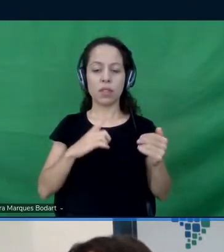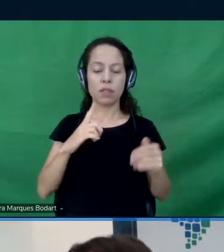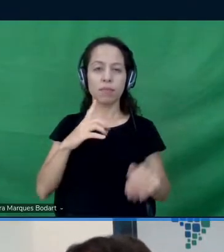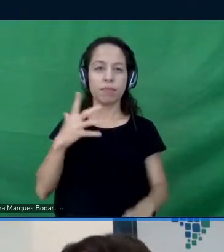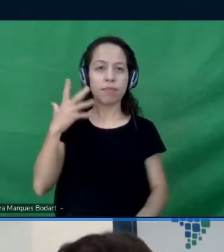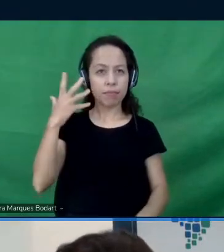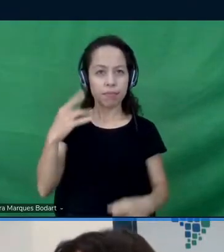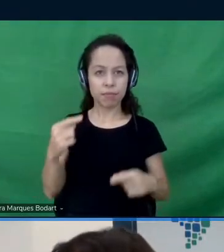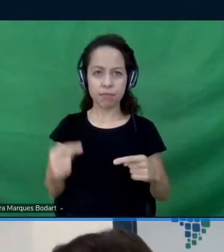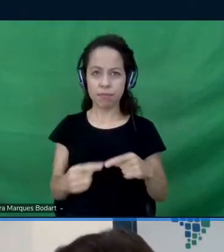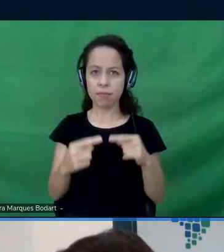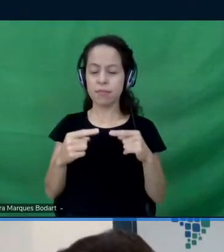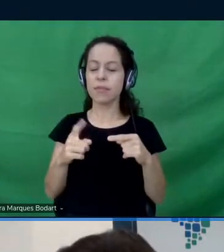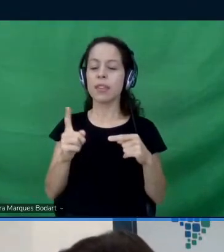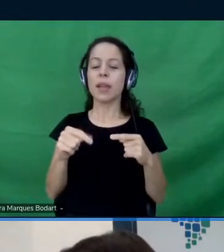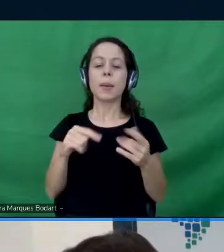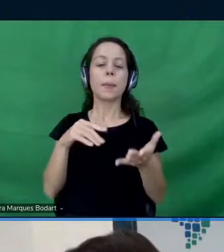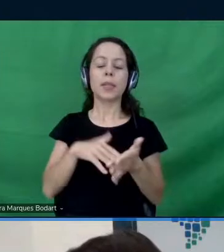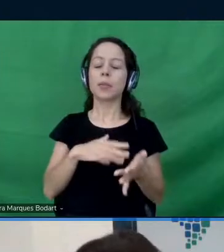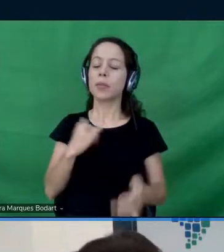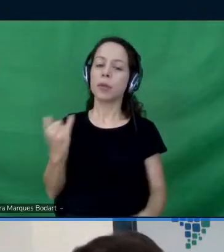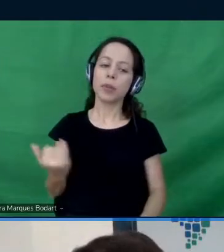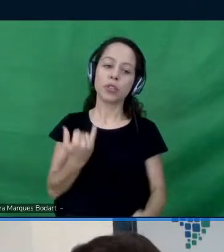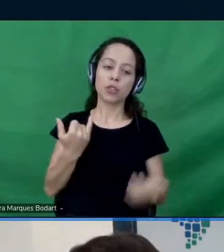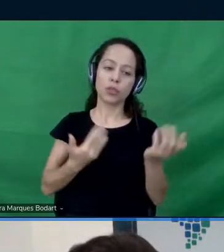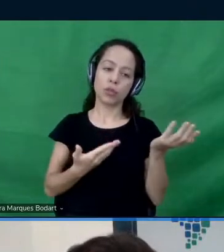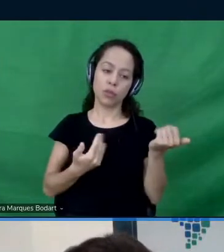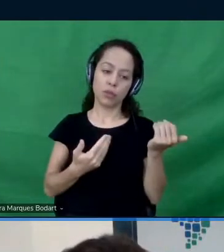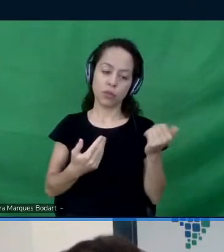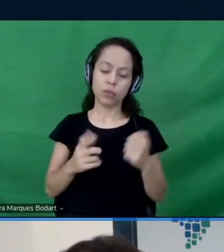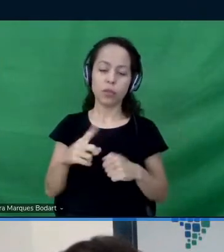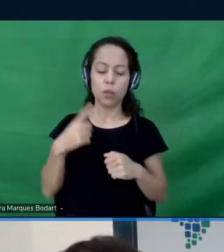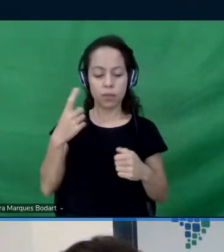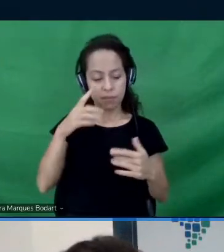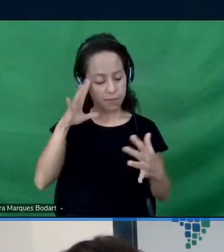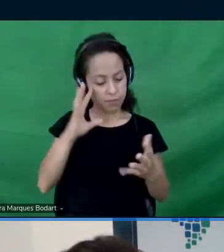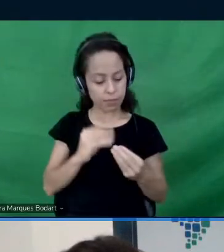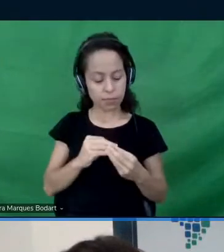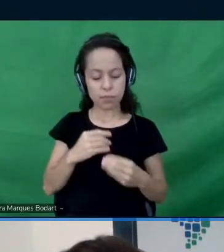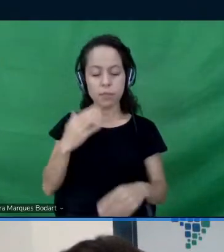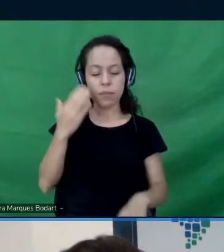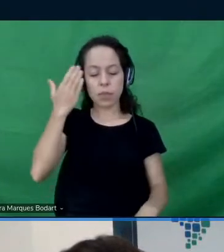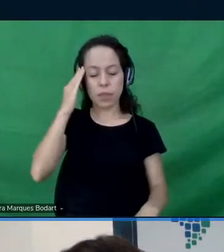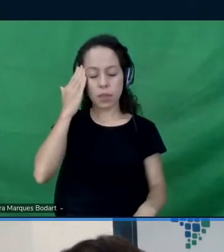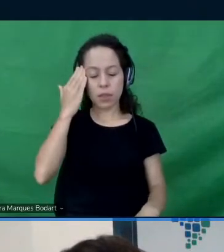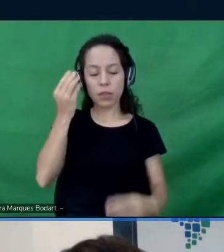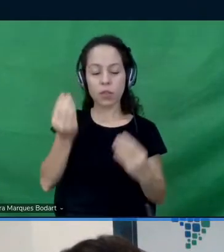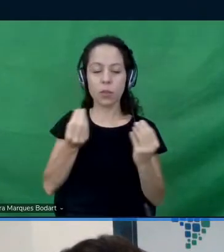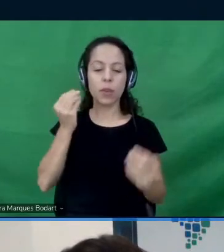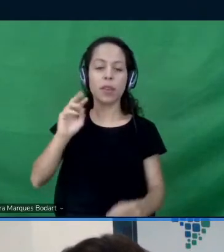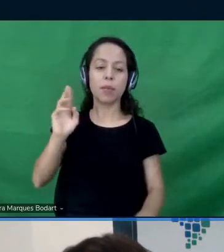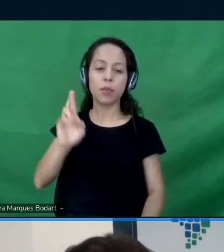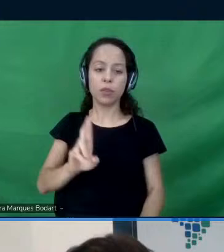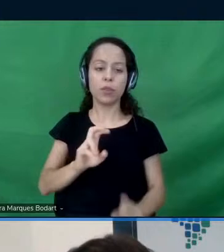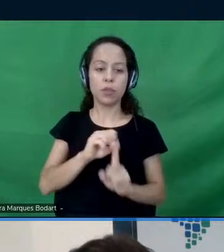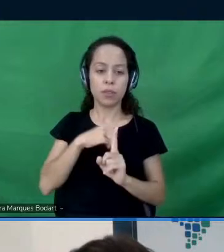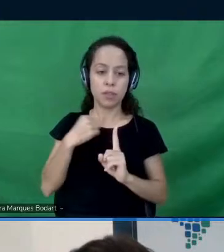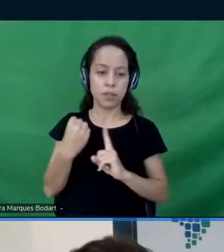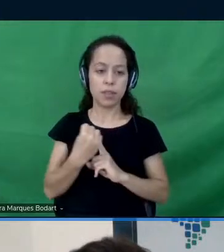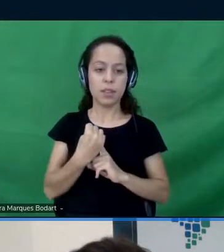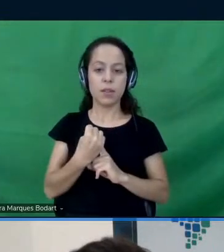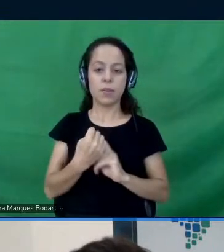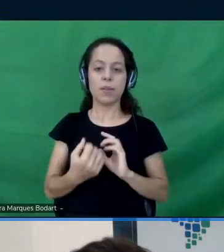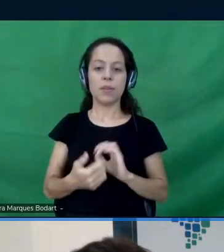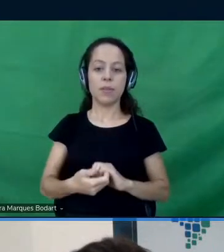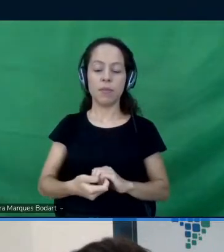e gozarem um mínimo de juventude, né, daquilo que se compreende, né, como representação social acerca das juventudes. E aí